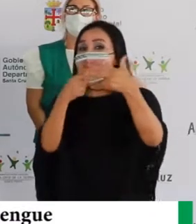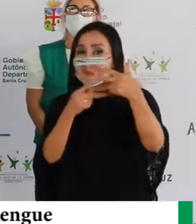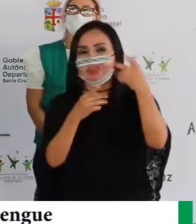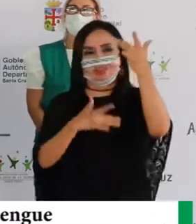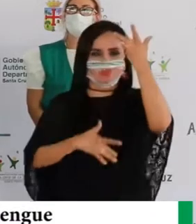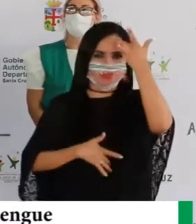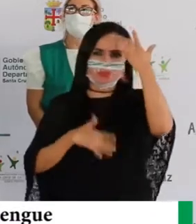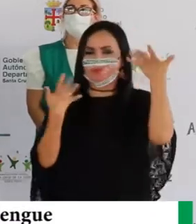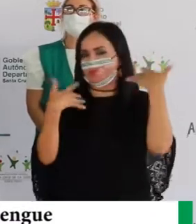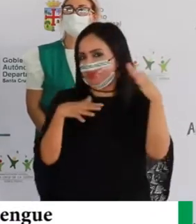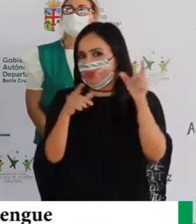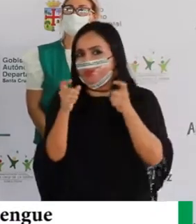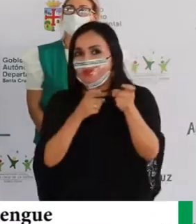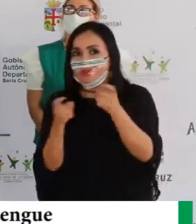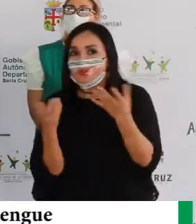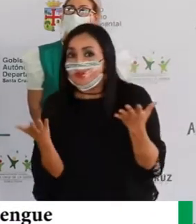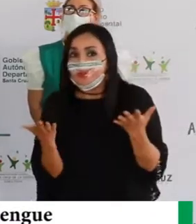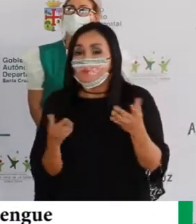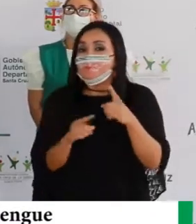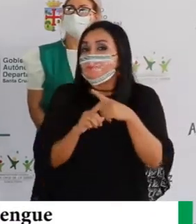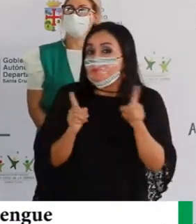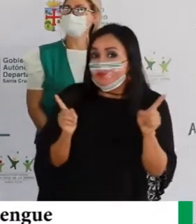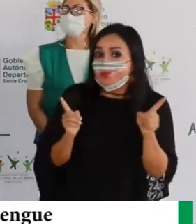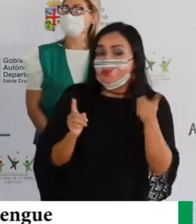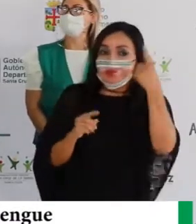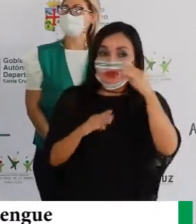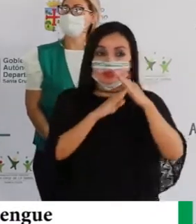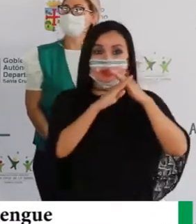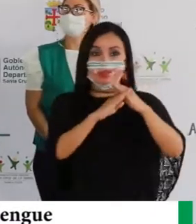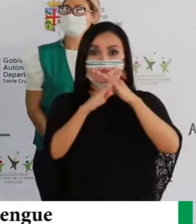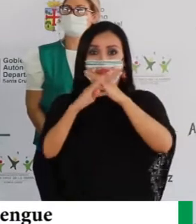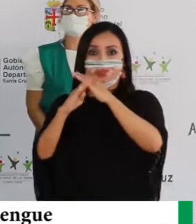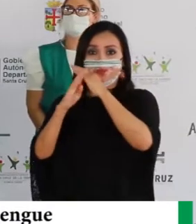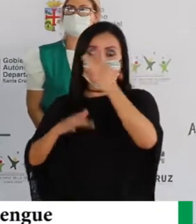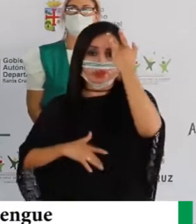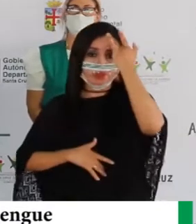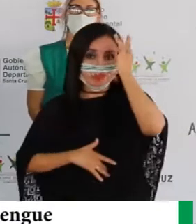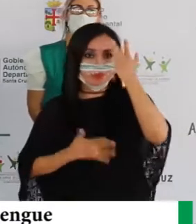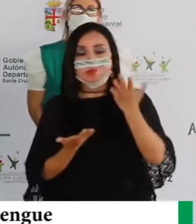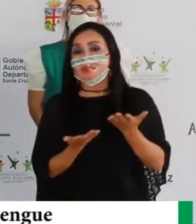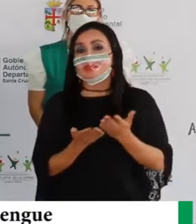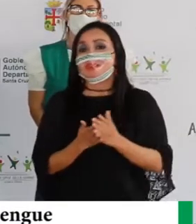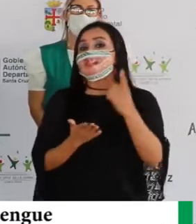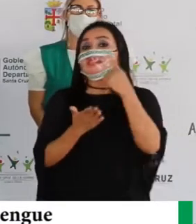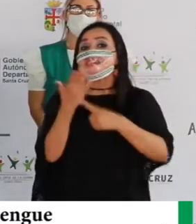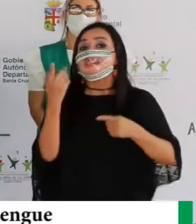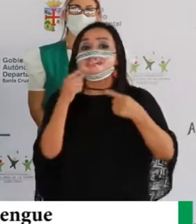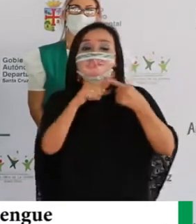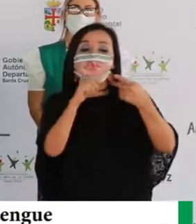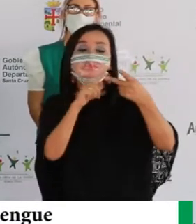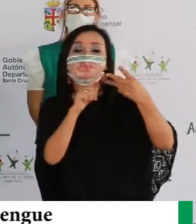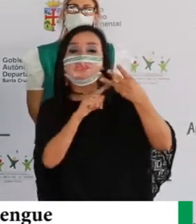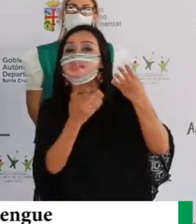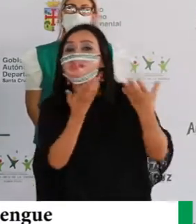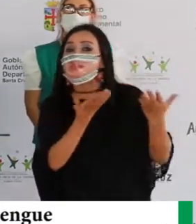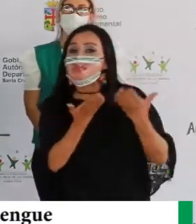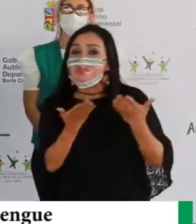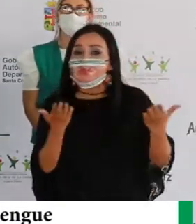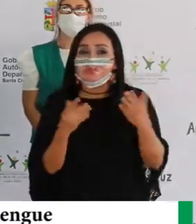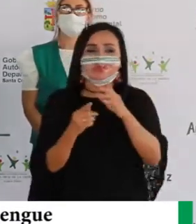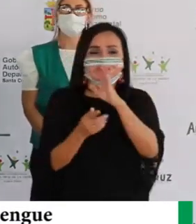enfermedades. Para ello, para evitar estas enfermedades, una de las acciones más